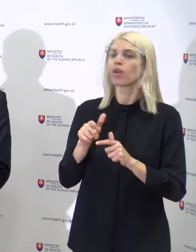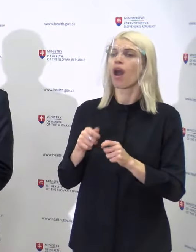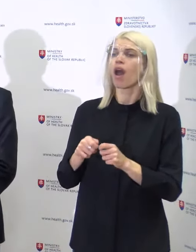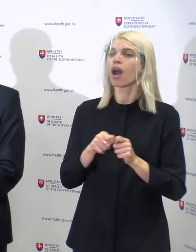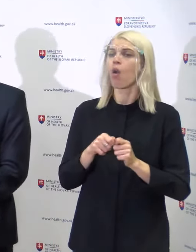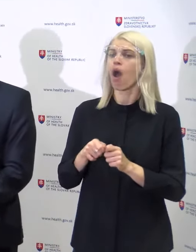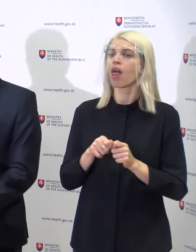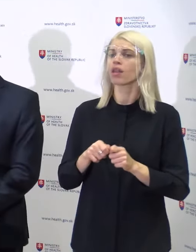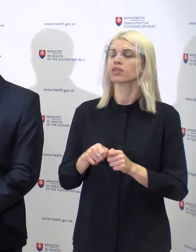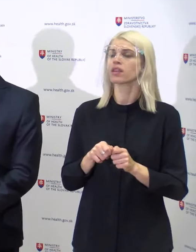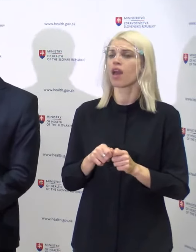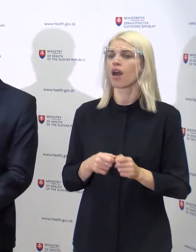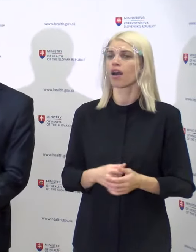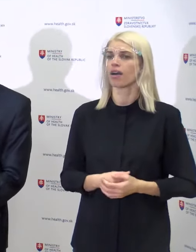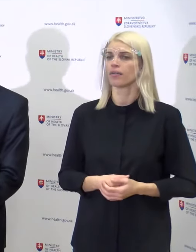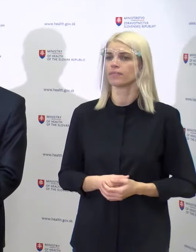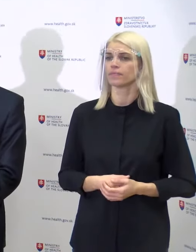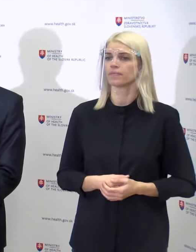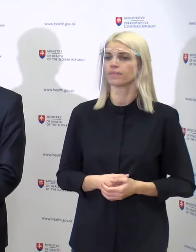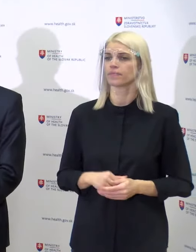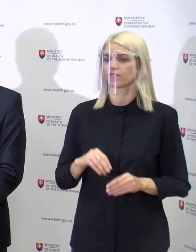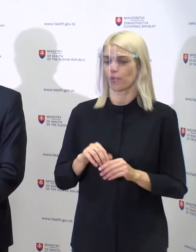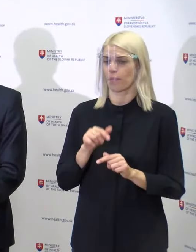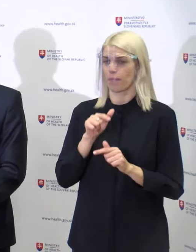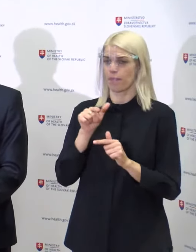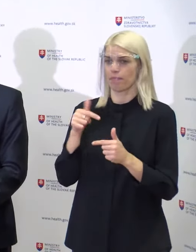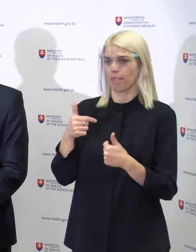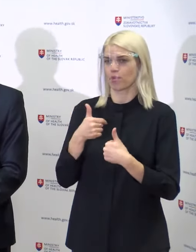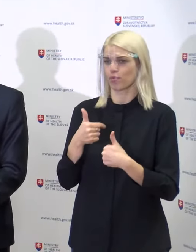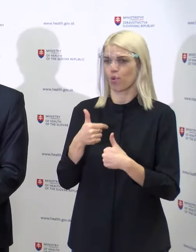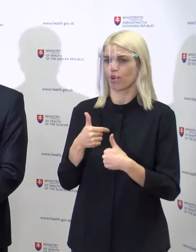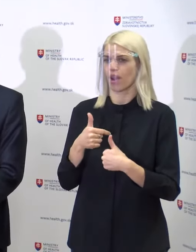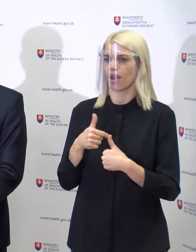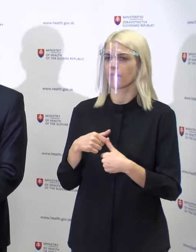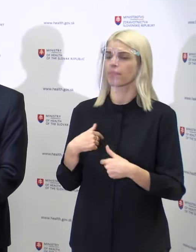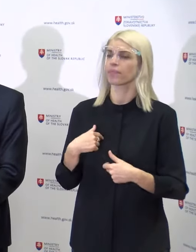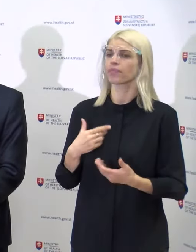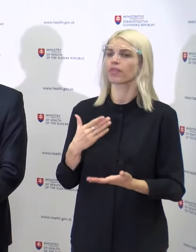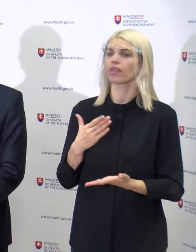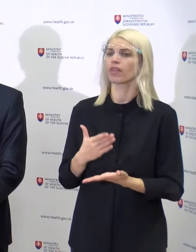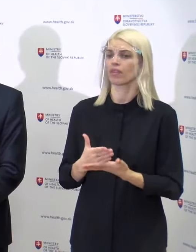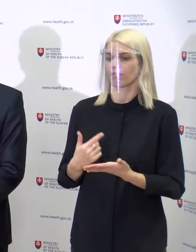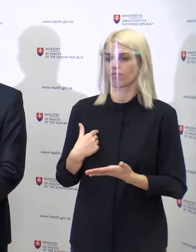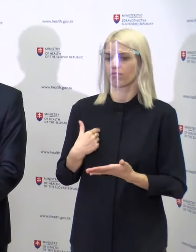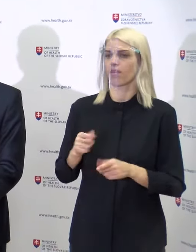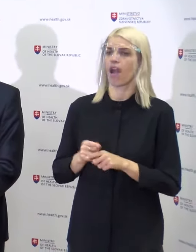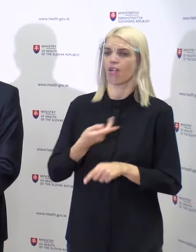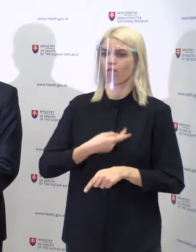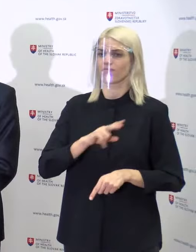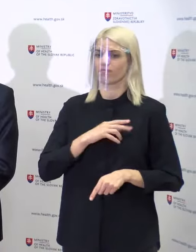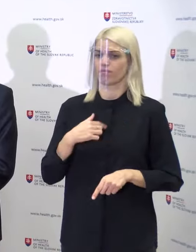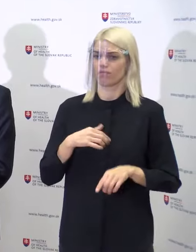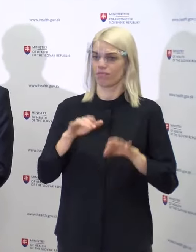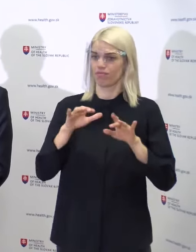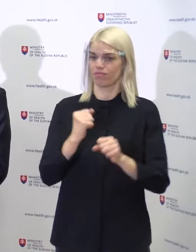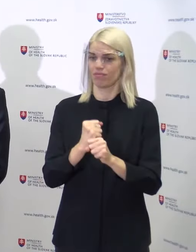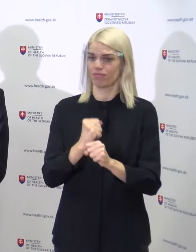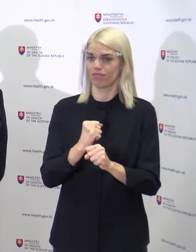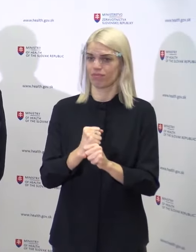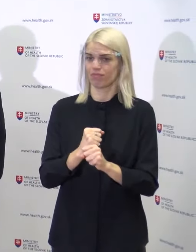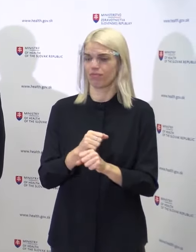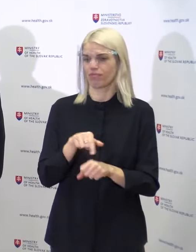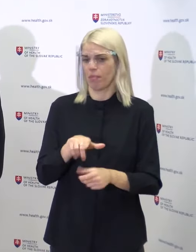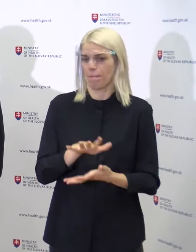Tak táto podpora, ktorá vychádza z toho teda, že som dostal zadanie toto vypracovať a predstaviť, aký je náš plán a